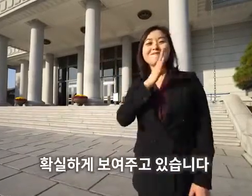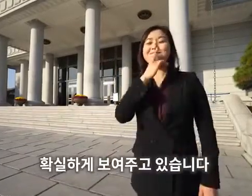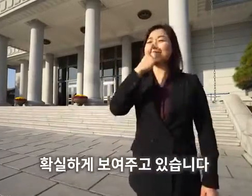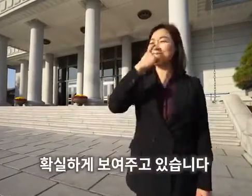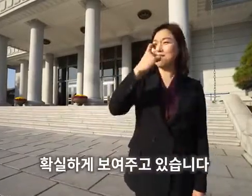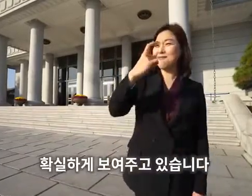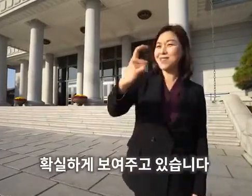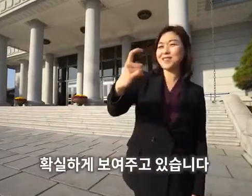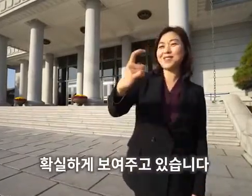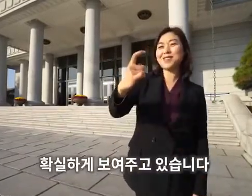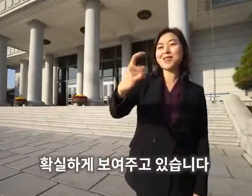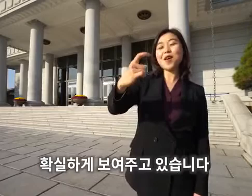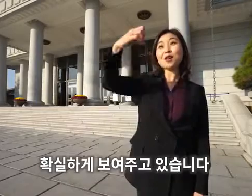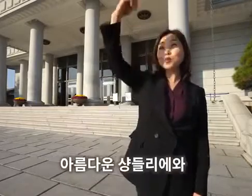있습니다.